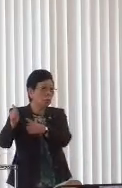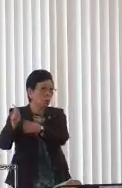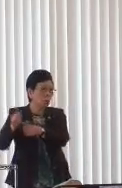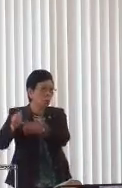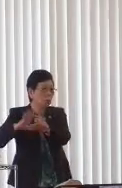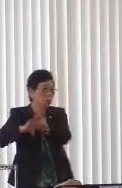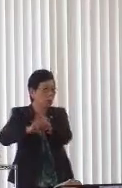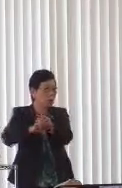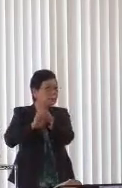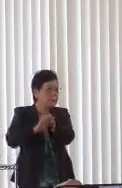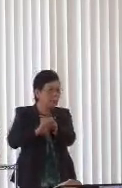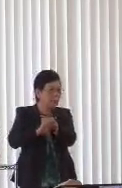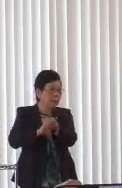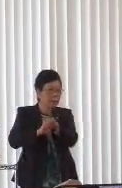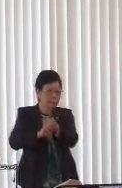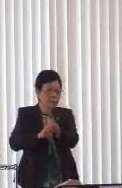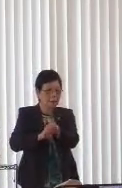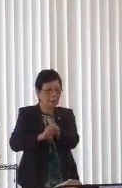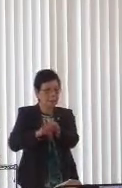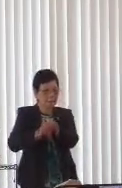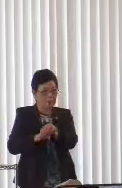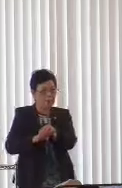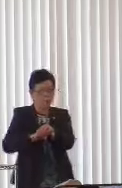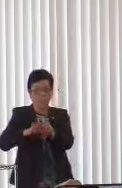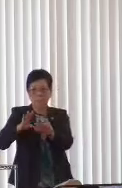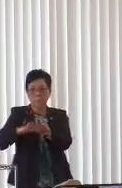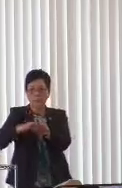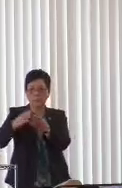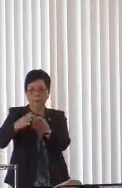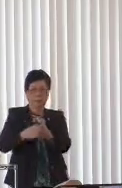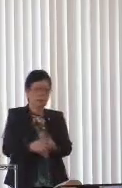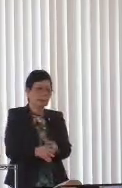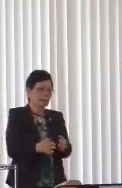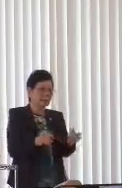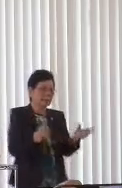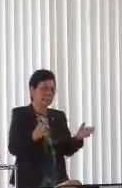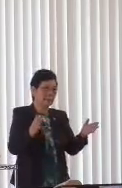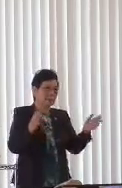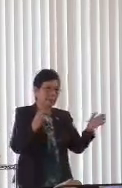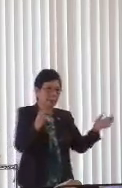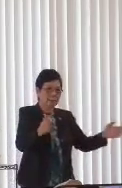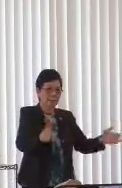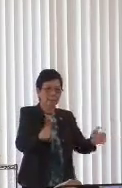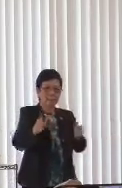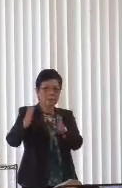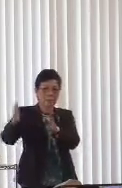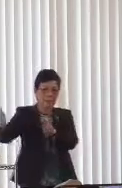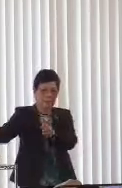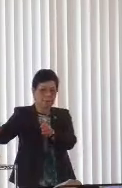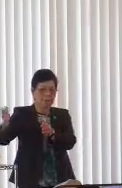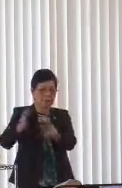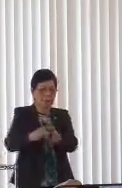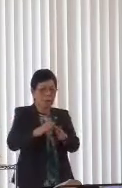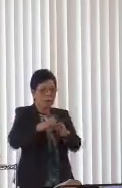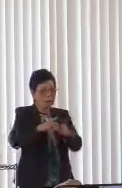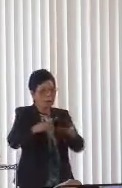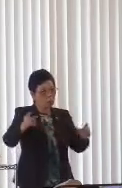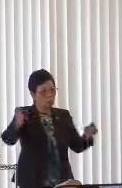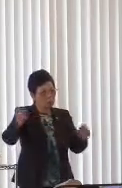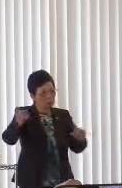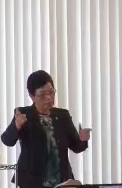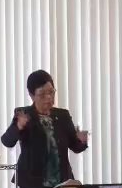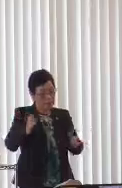友達が5人ぐらいと、花嫁のお友達が5人ぐらいね、こうずらっと並んで、おりますけれども、日本ではあんまりやらない